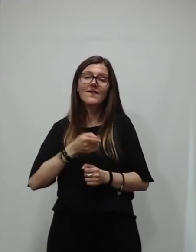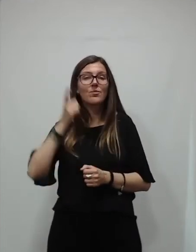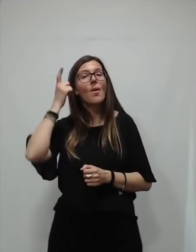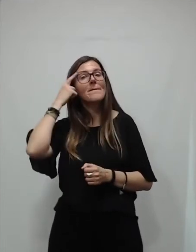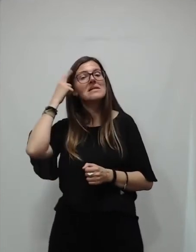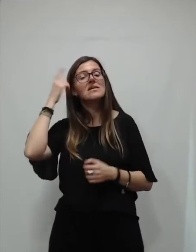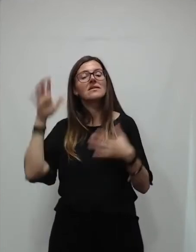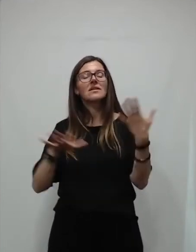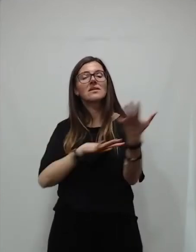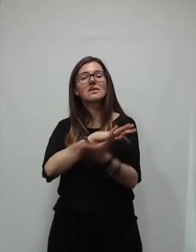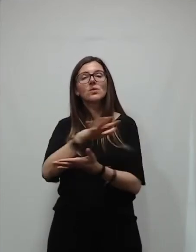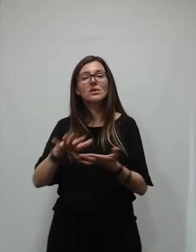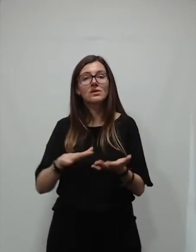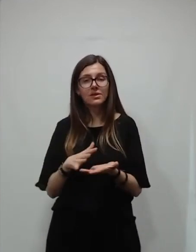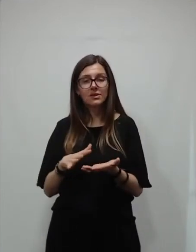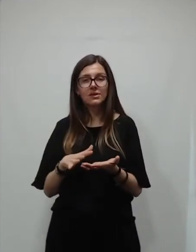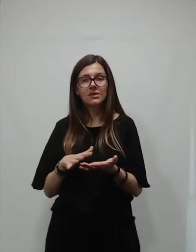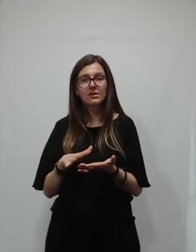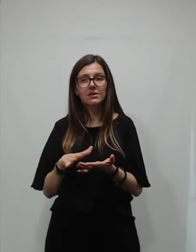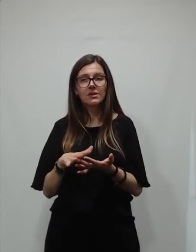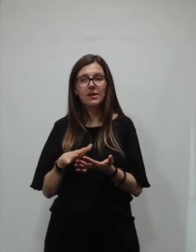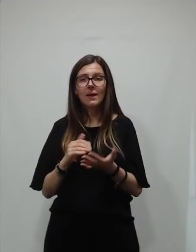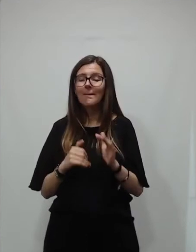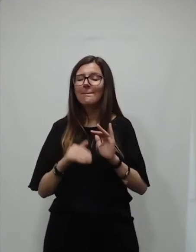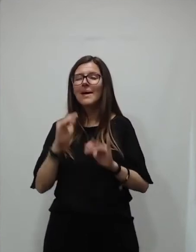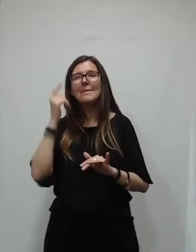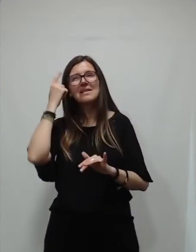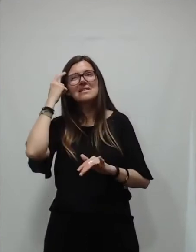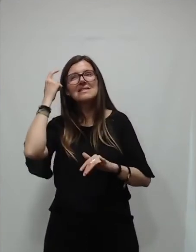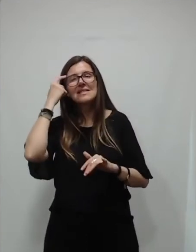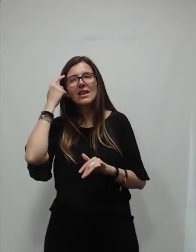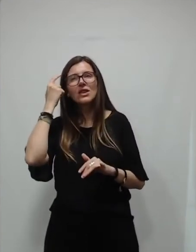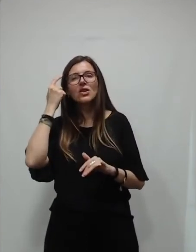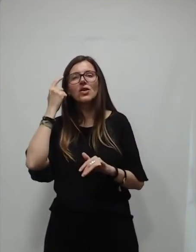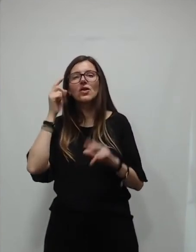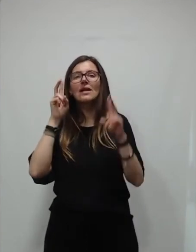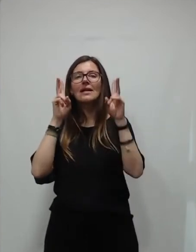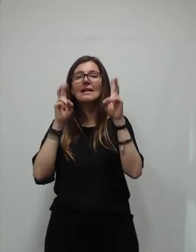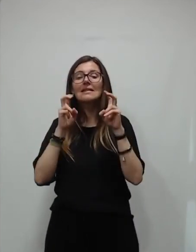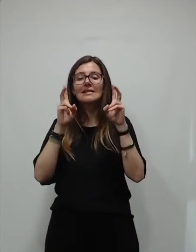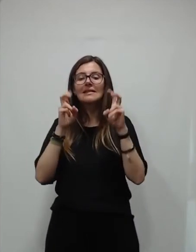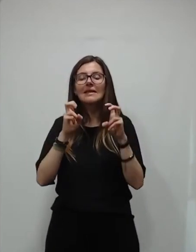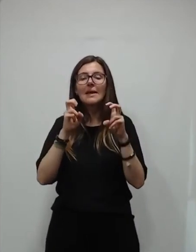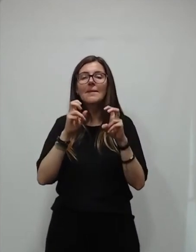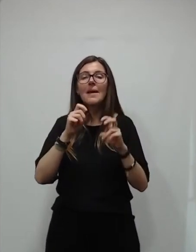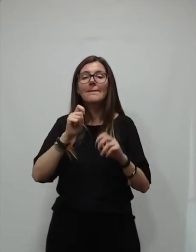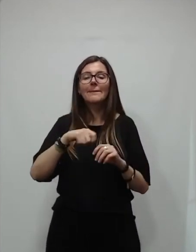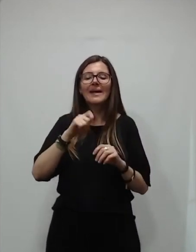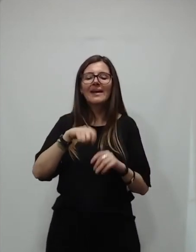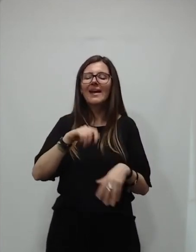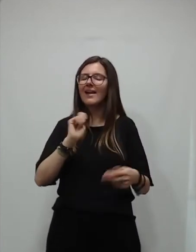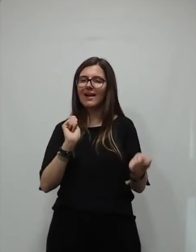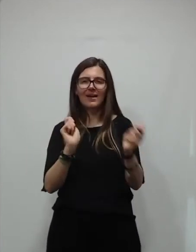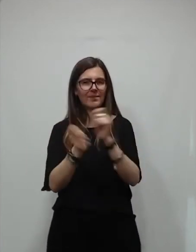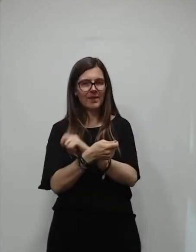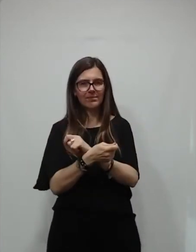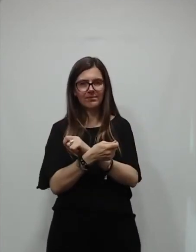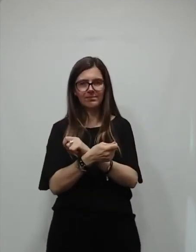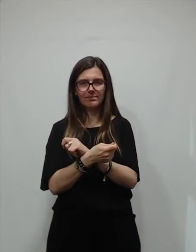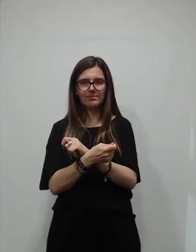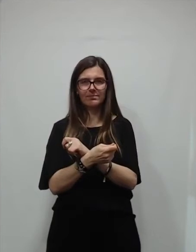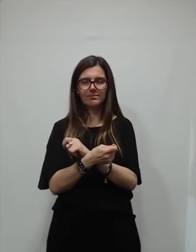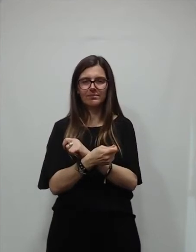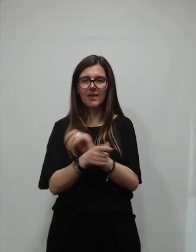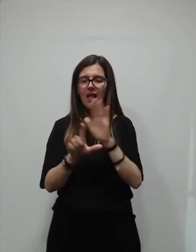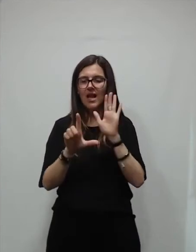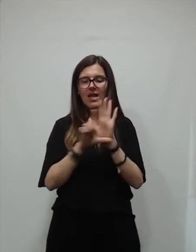compañera recién, pensándolo fuertemente desde la justicia penal y el nuevo paradigma, tenemos que poner foco